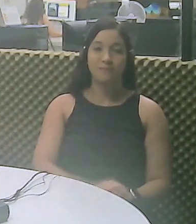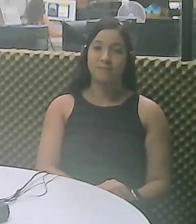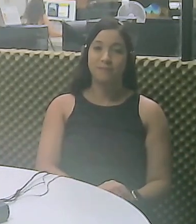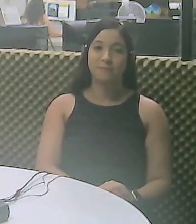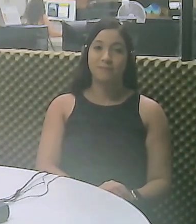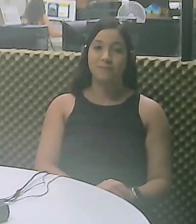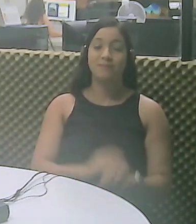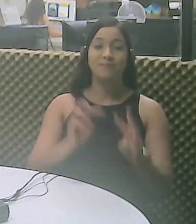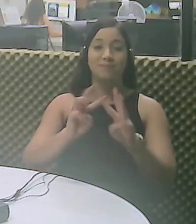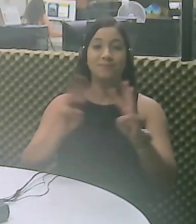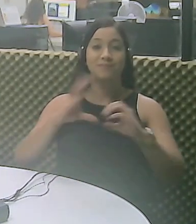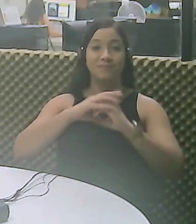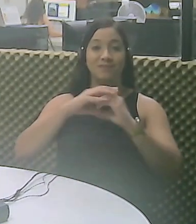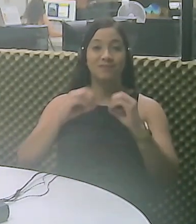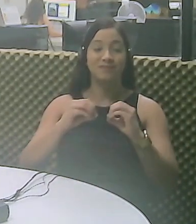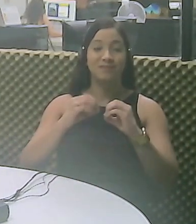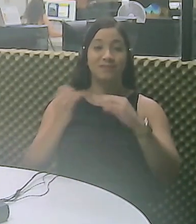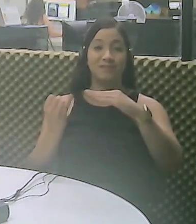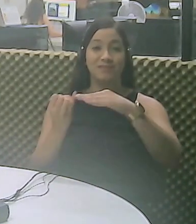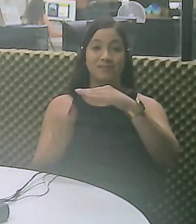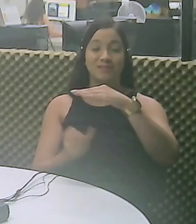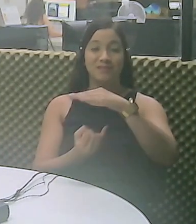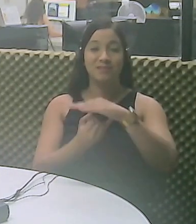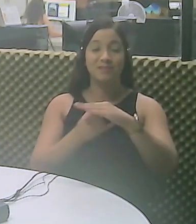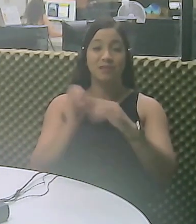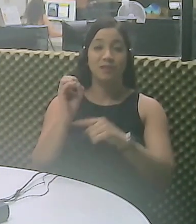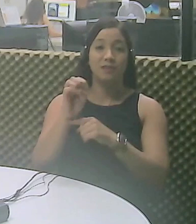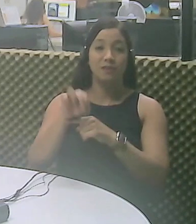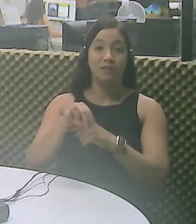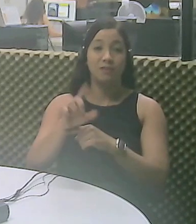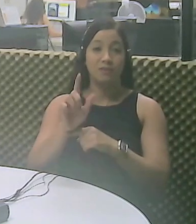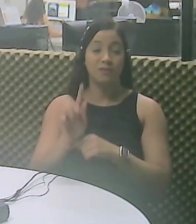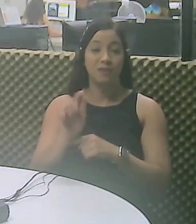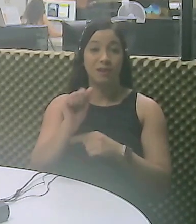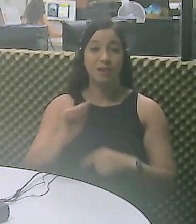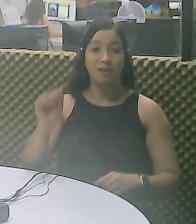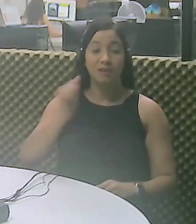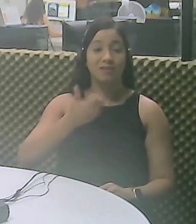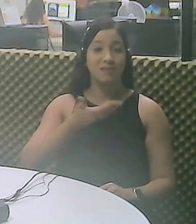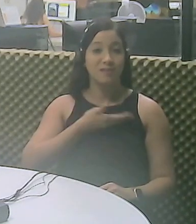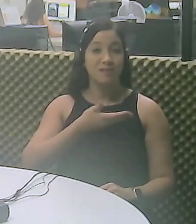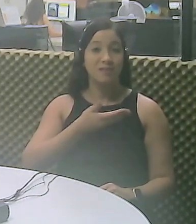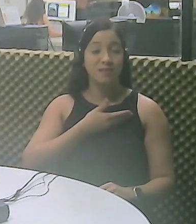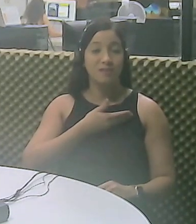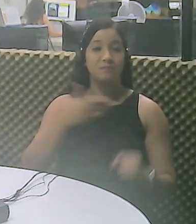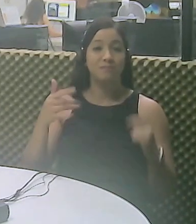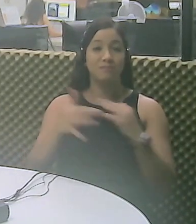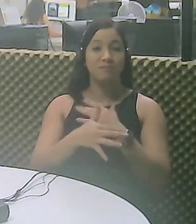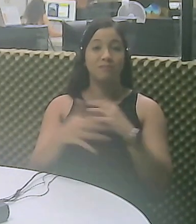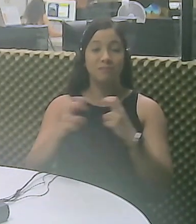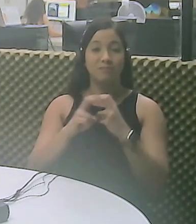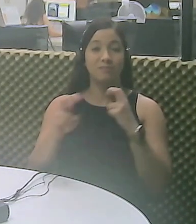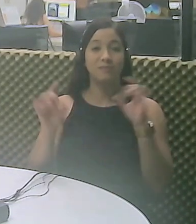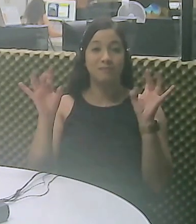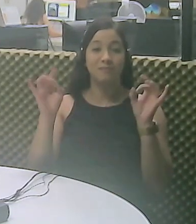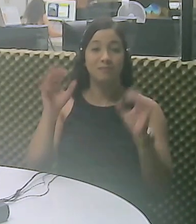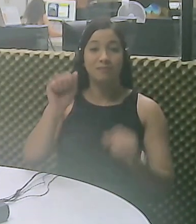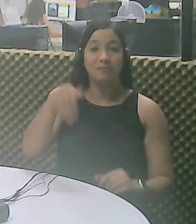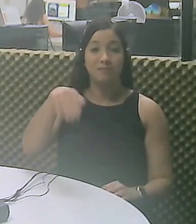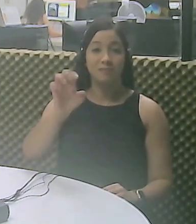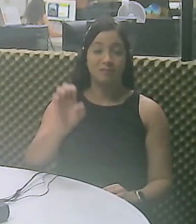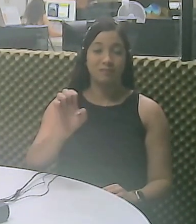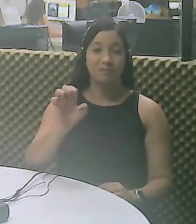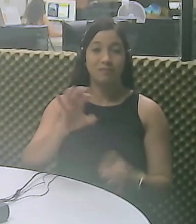A plataforma Icon é mantida pela instituição sem fins lucrativos, Associação dos Amigos Metroviários dos Excepcionais, o AME.